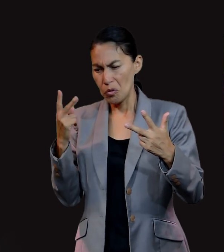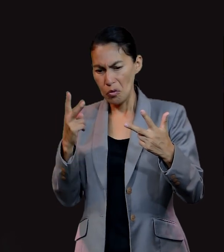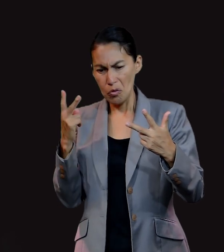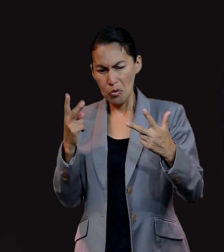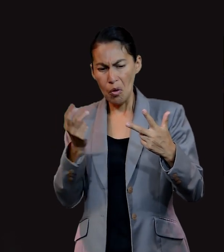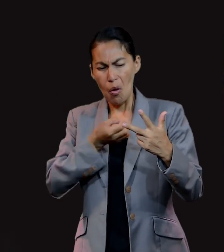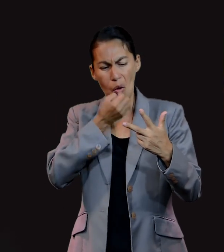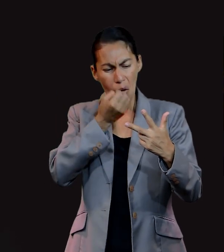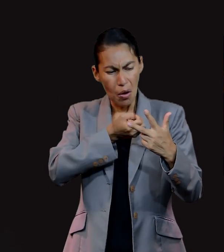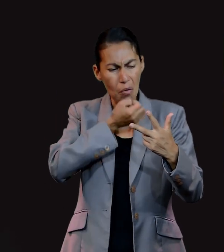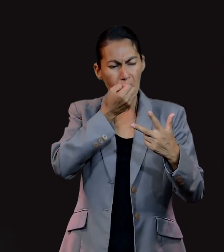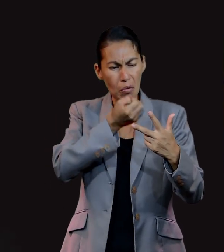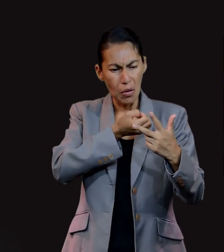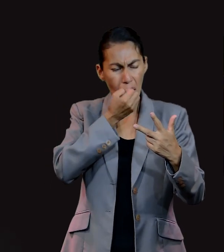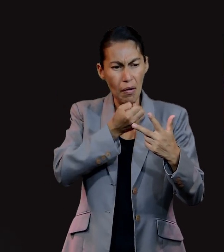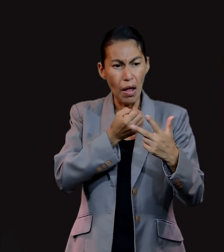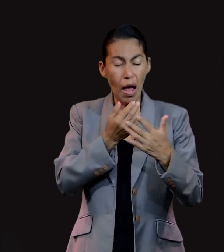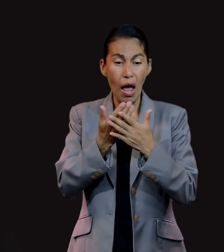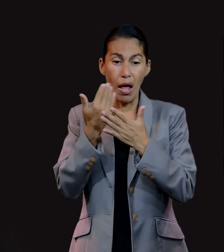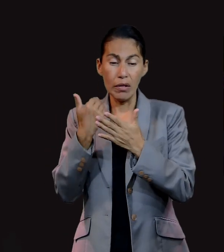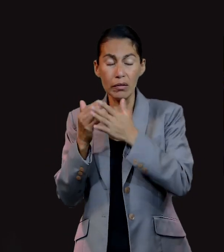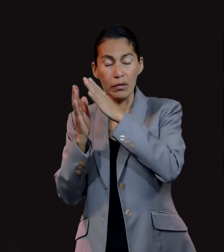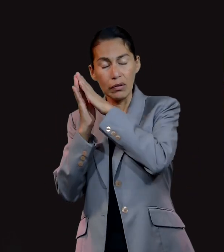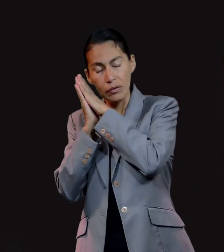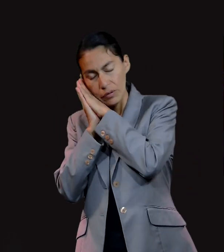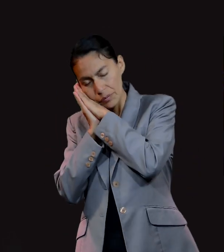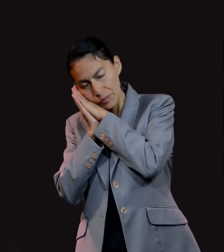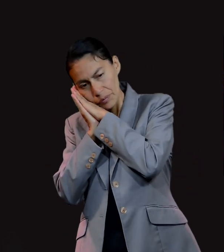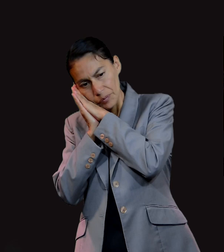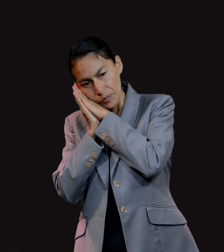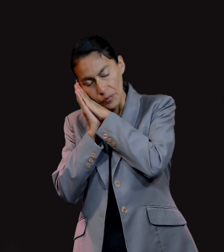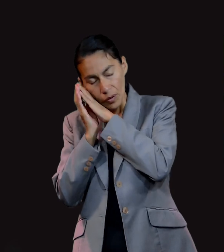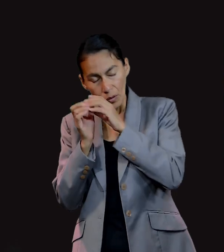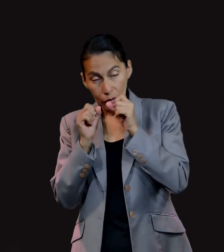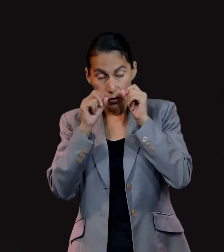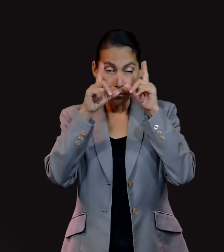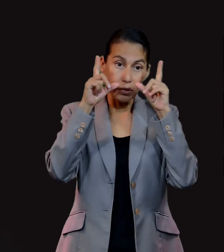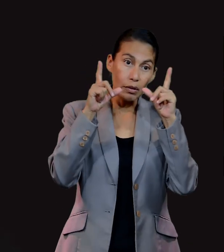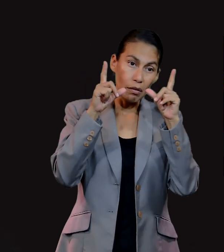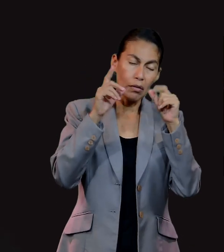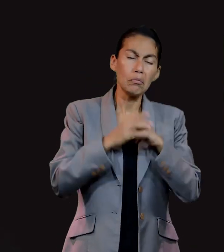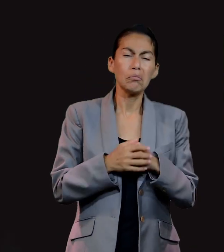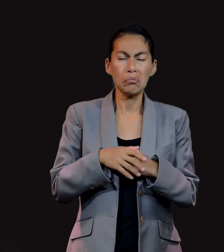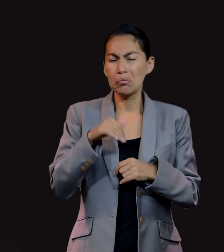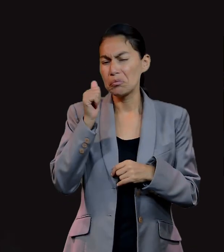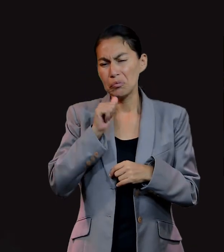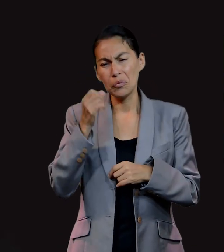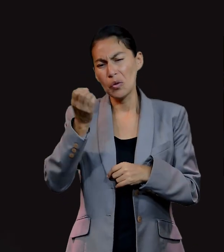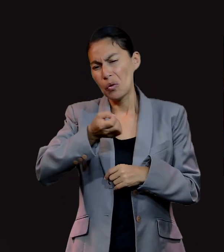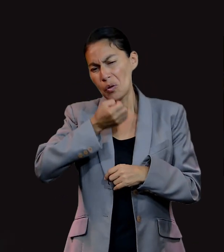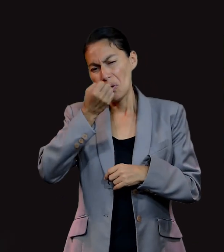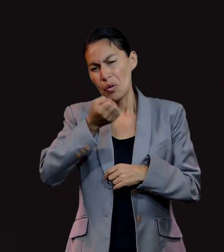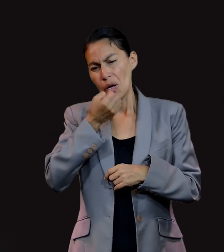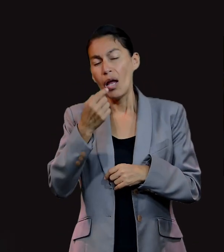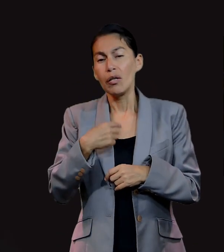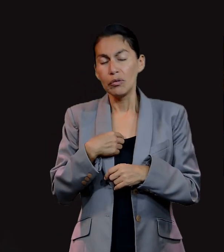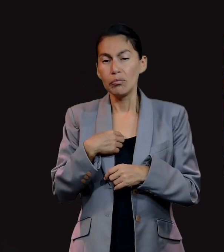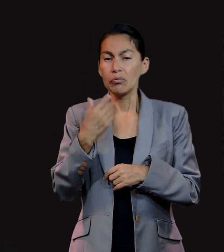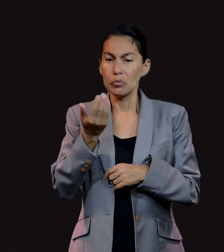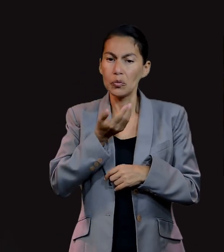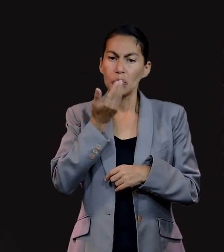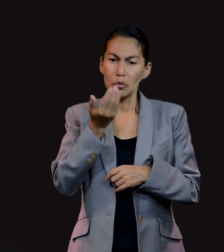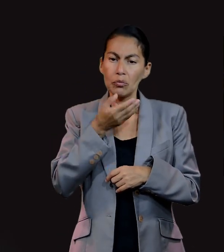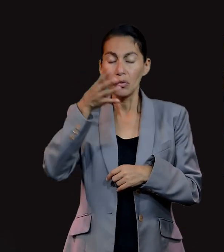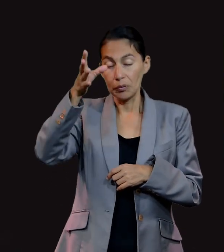acostarnos, a levantarnos y eso generó cierto hábito. Y agradezco a Dios porque tenía ya